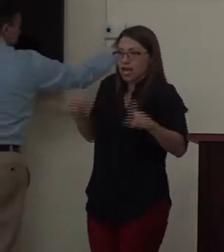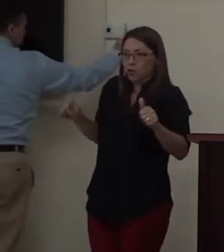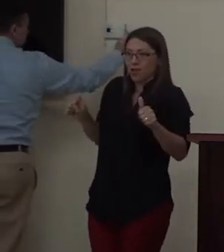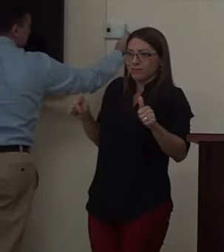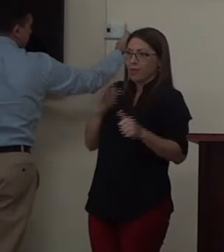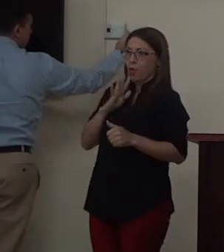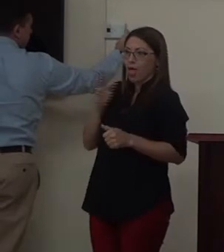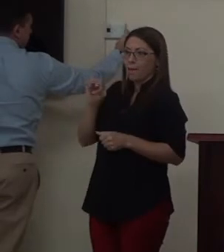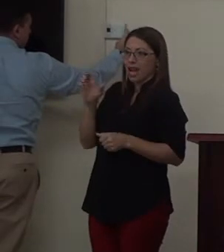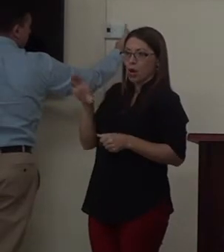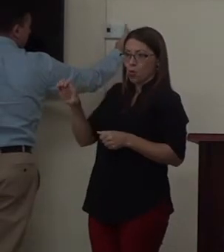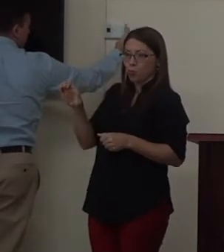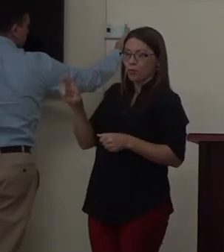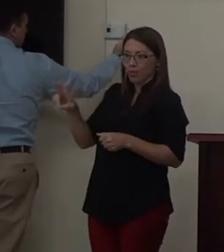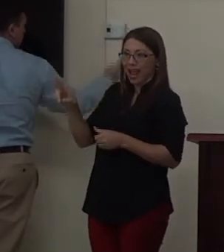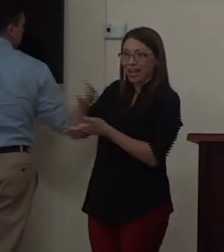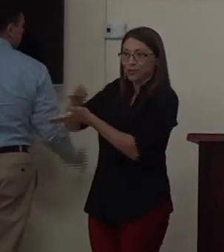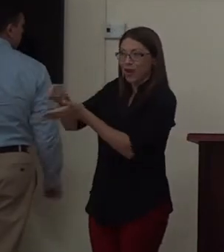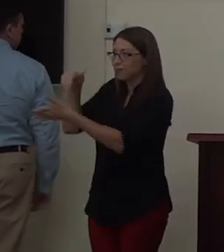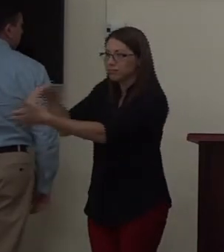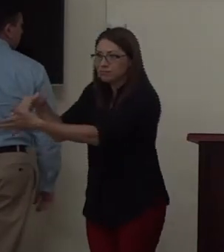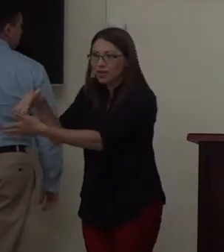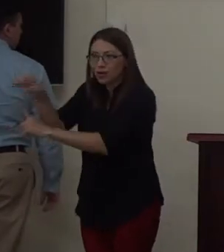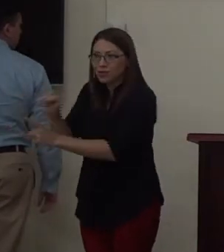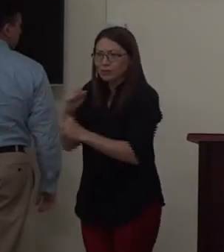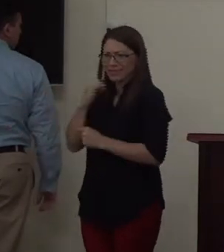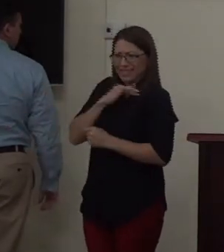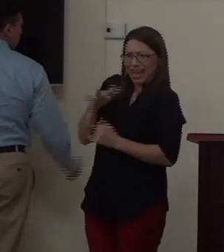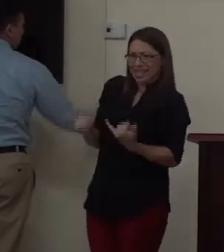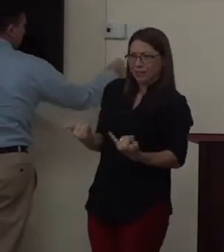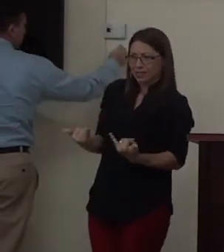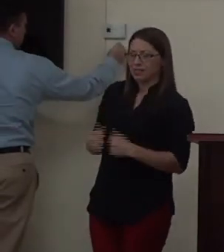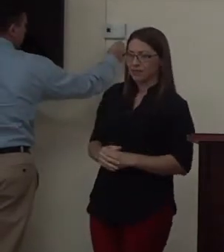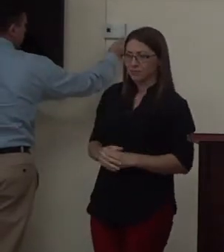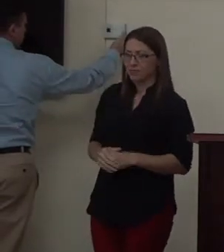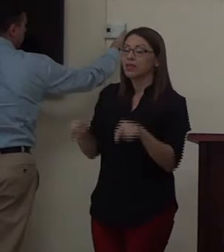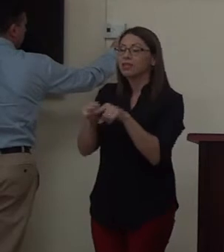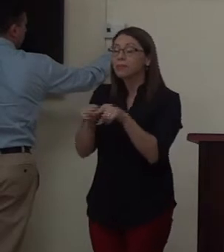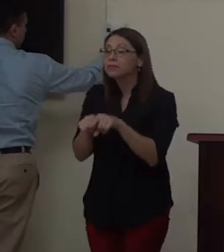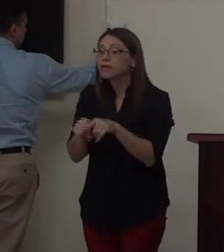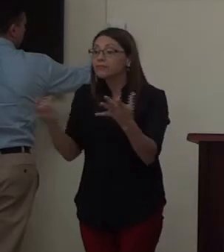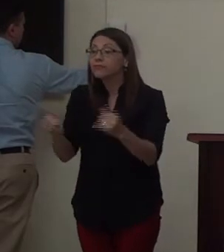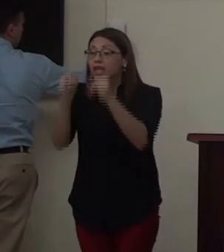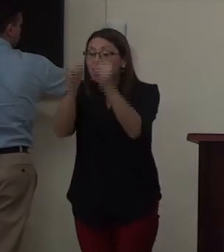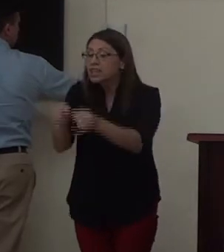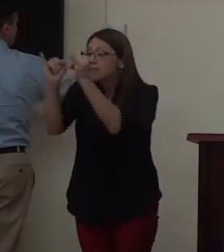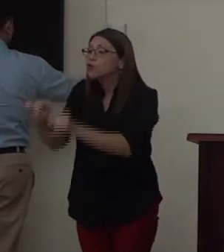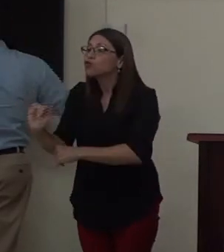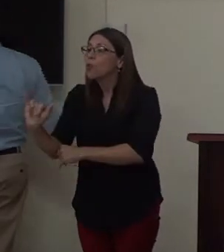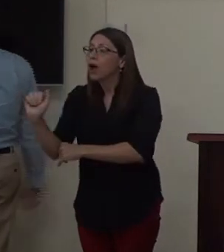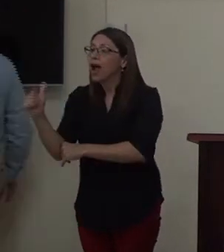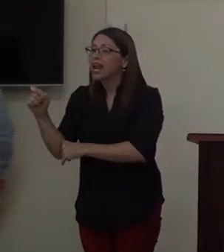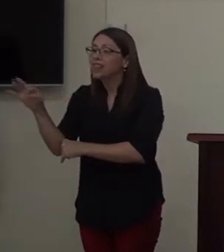una situación muy, muy extraña, digamos, en el presente. Y también los individuos como agentes,